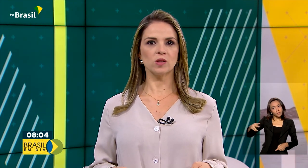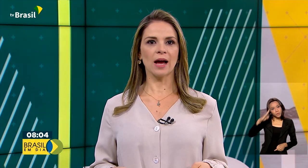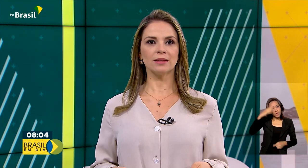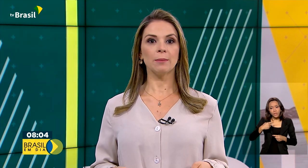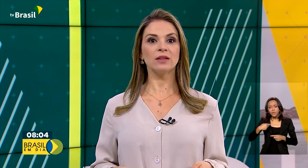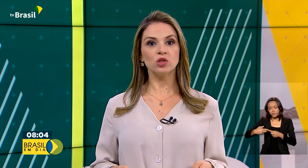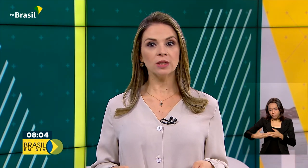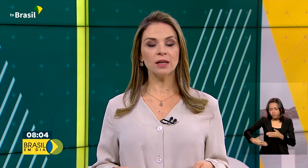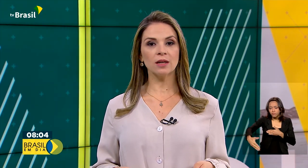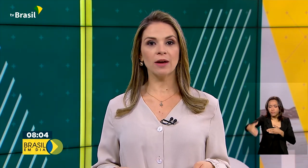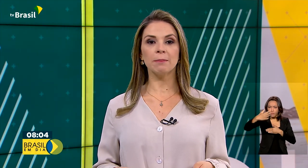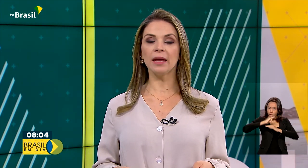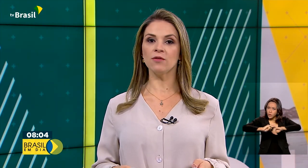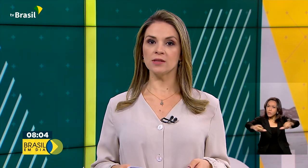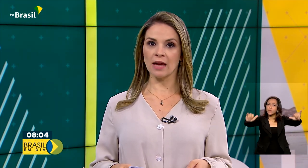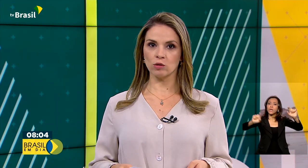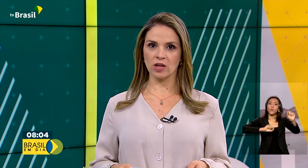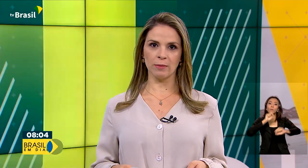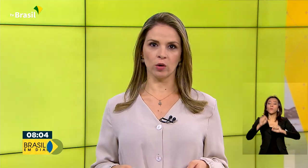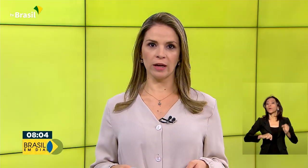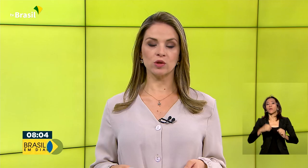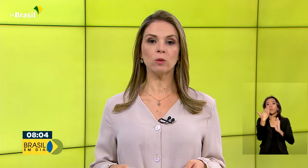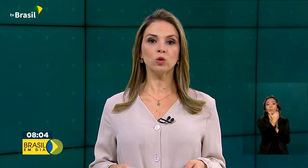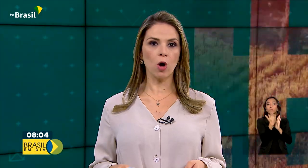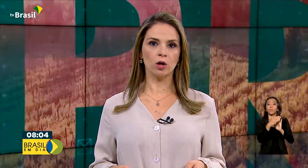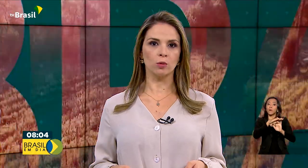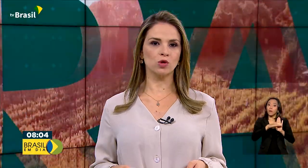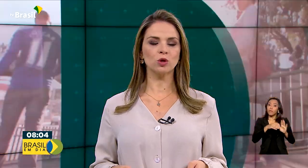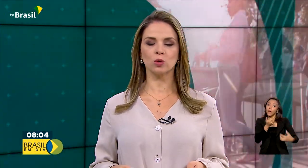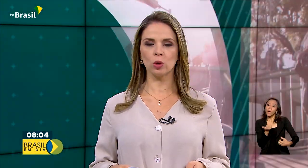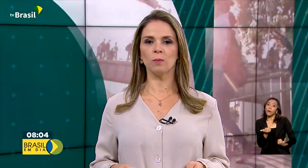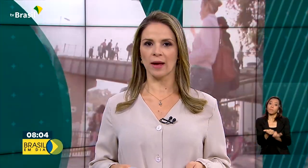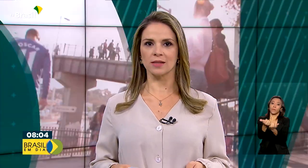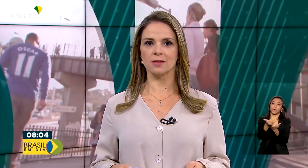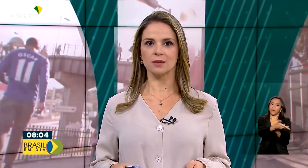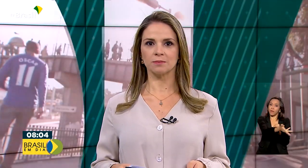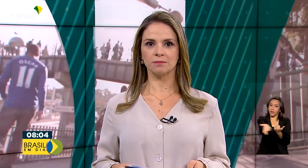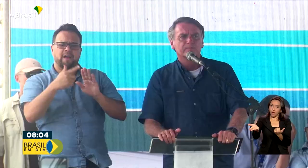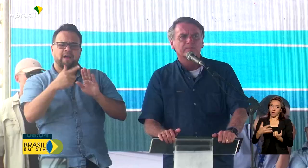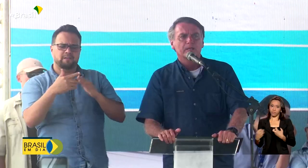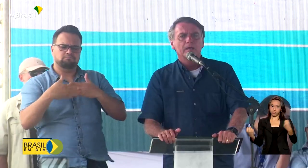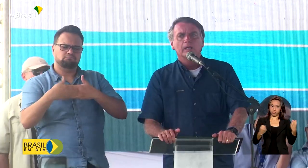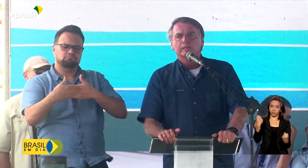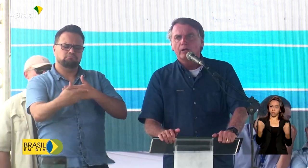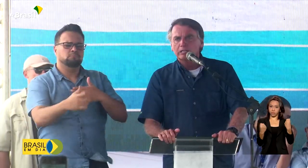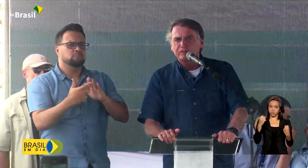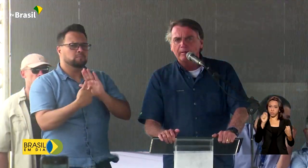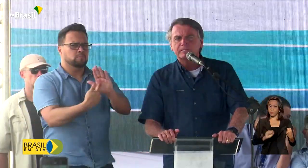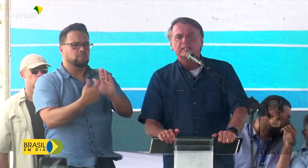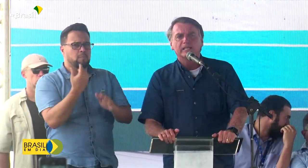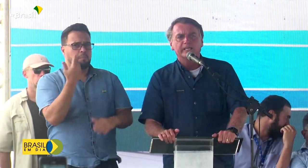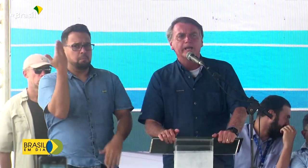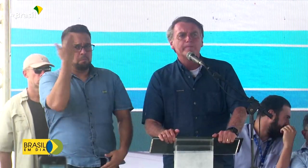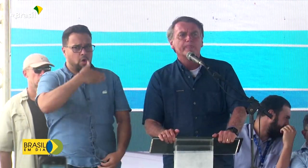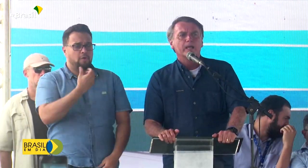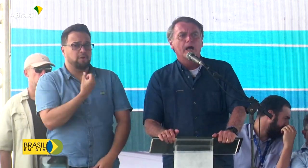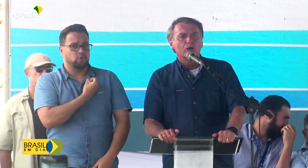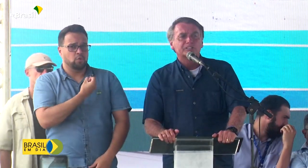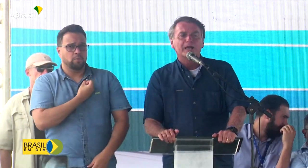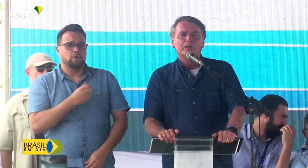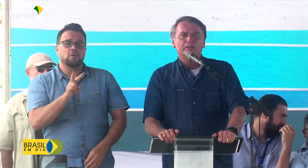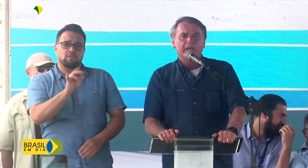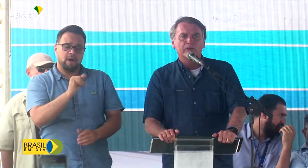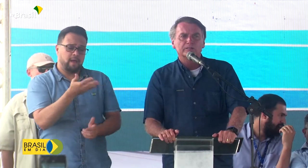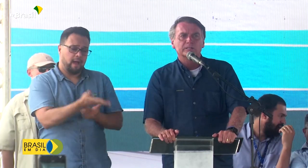será anunciada a medida que vai beneficiar os caminhoneiros autônomos de todo o país os vamos atender